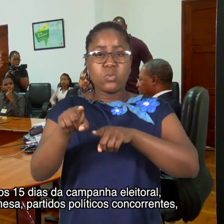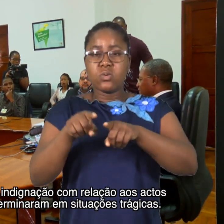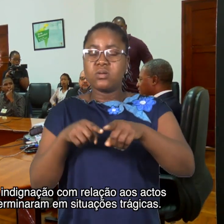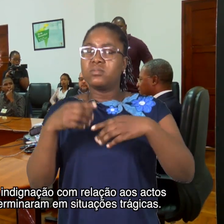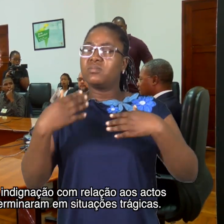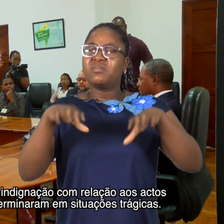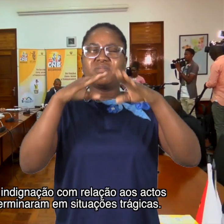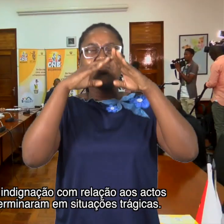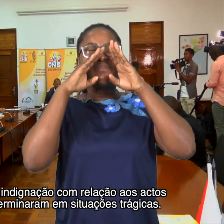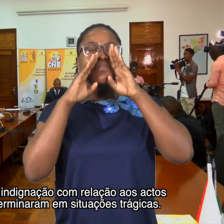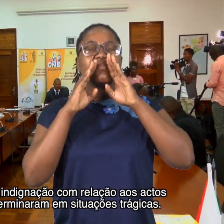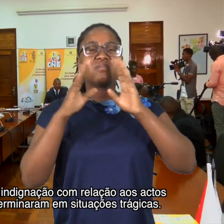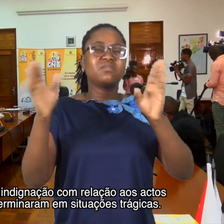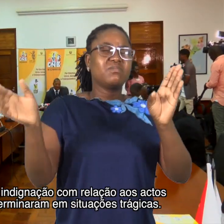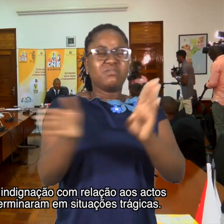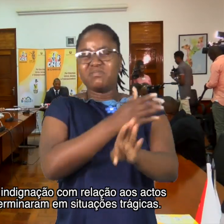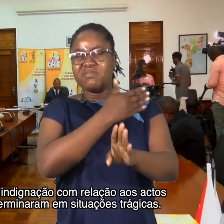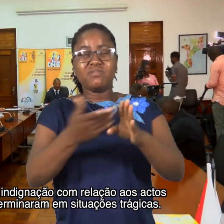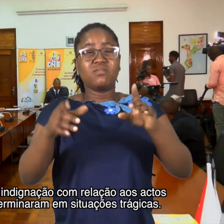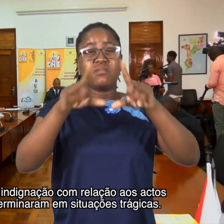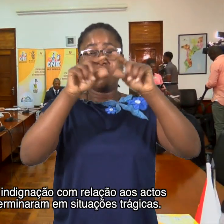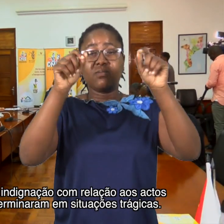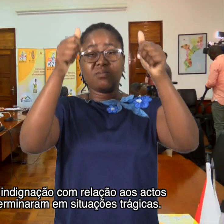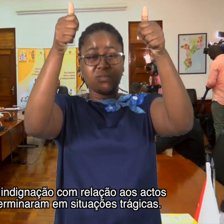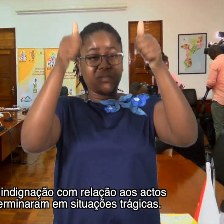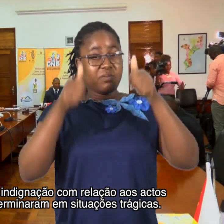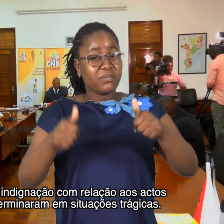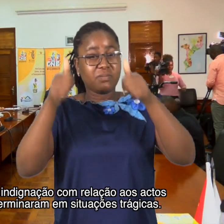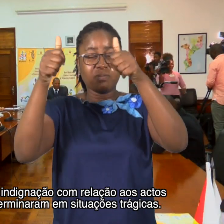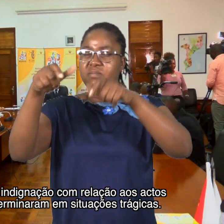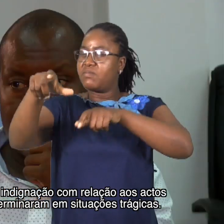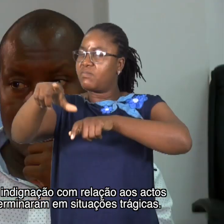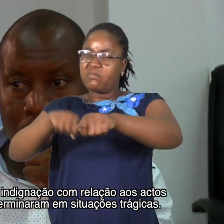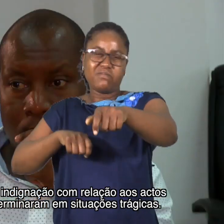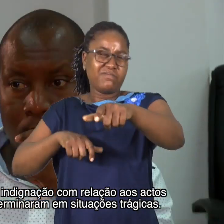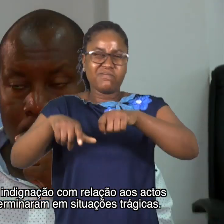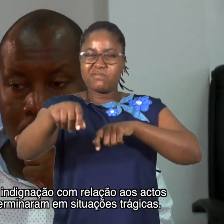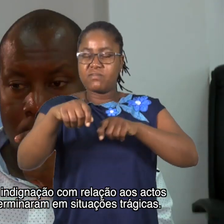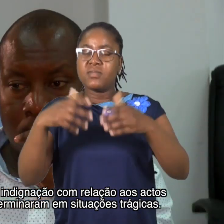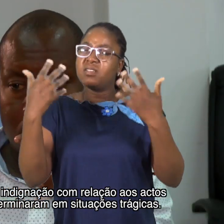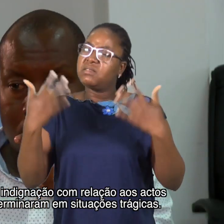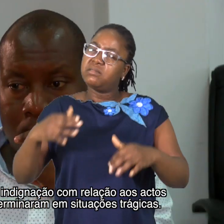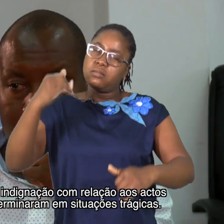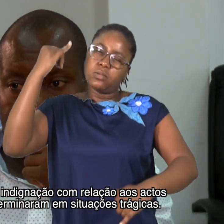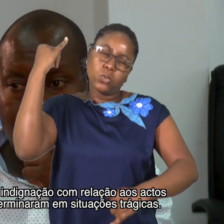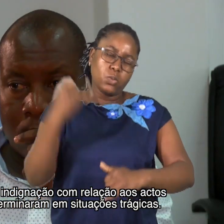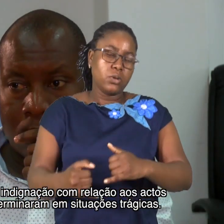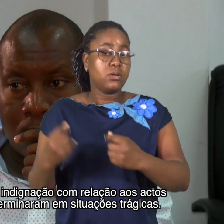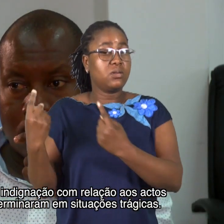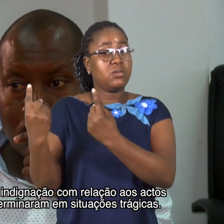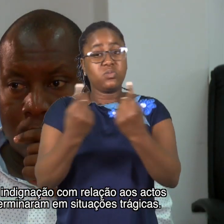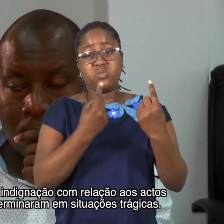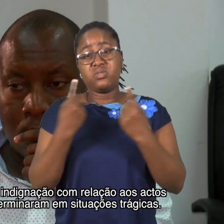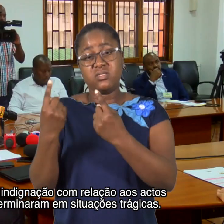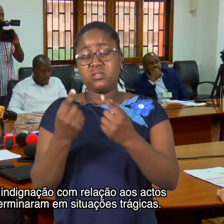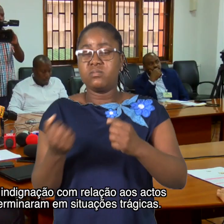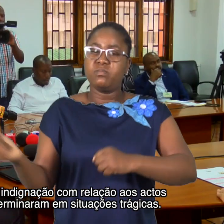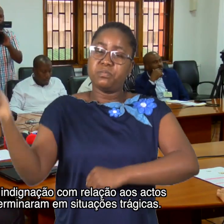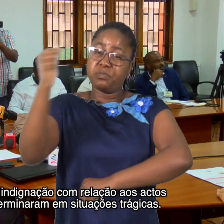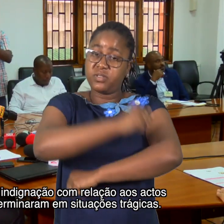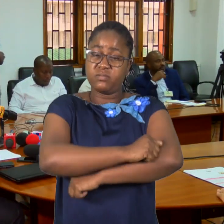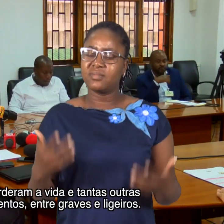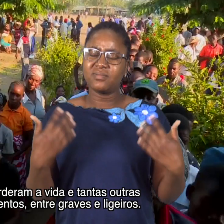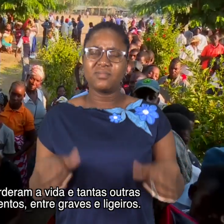concorrentes para manifestar a sua indignação com relação aos atos de violência que já terminaram em situações